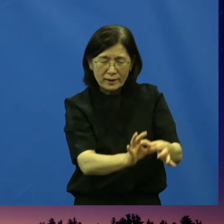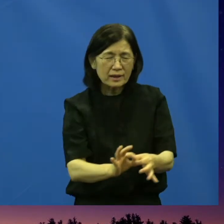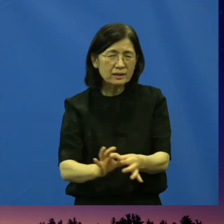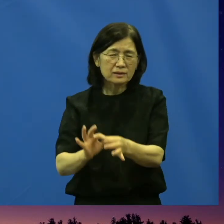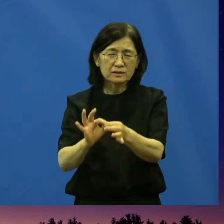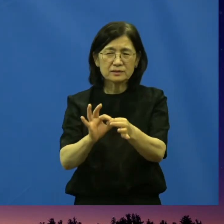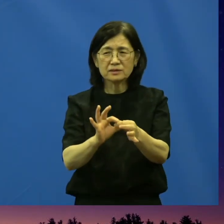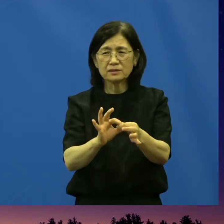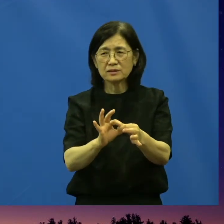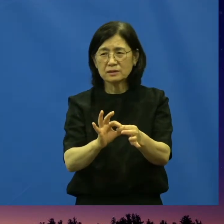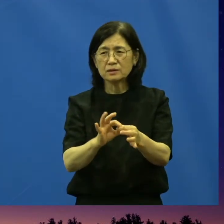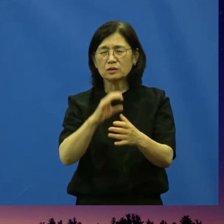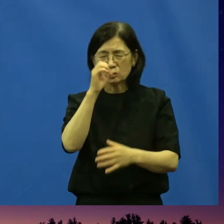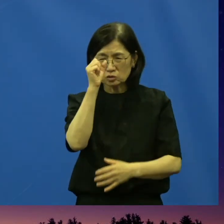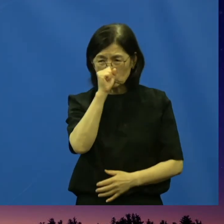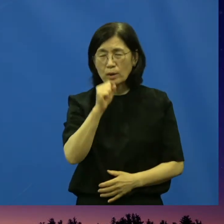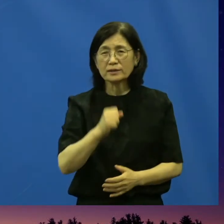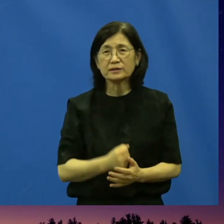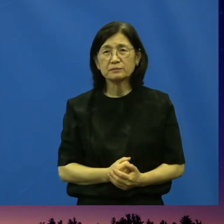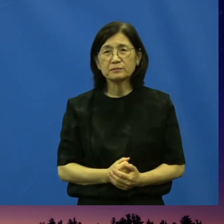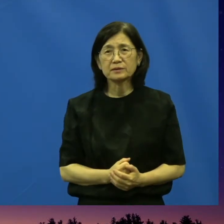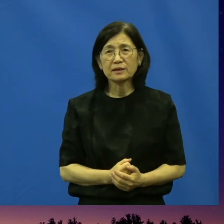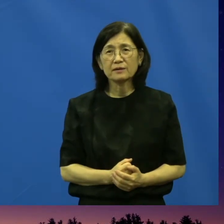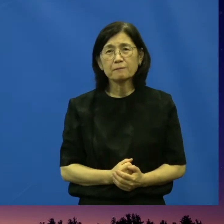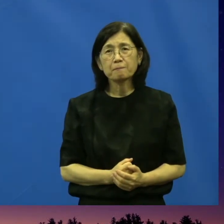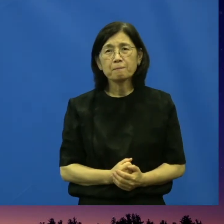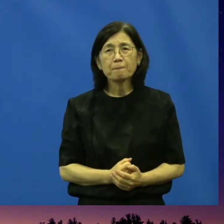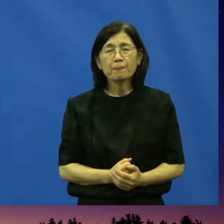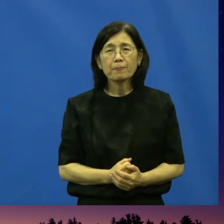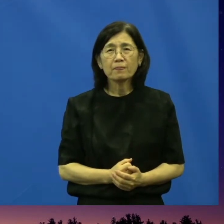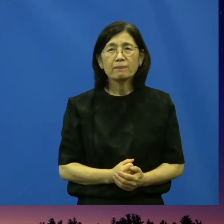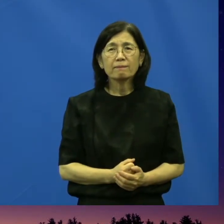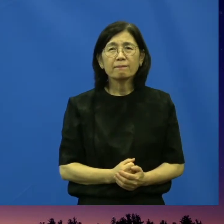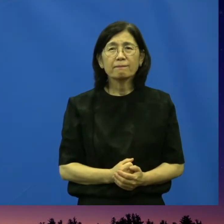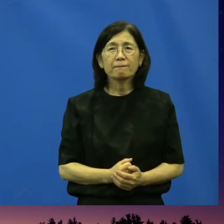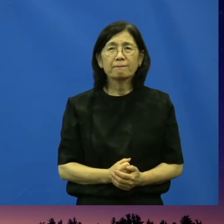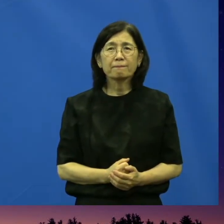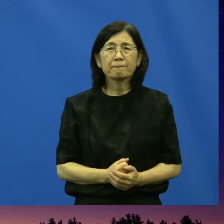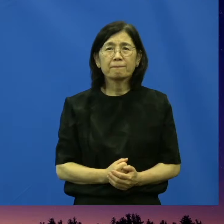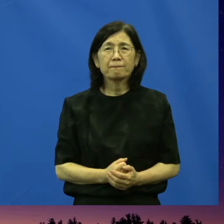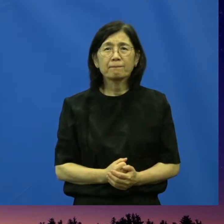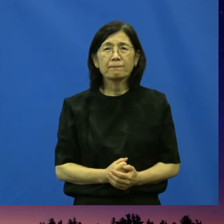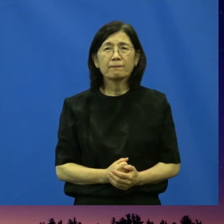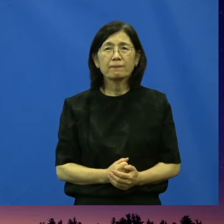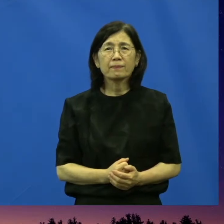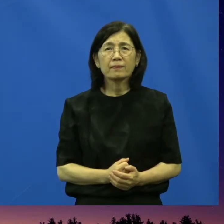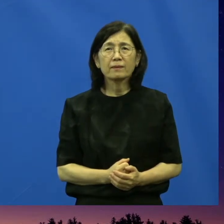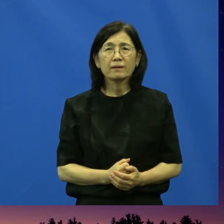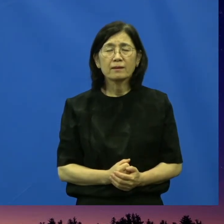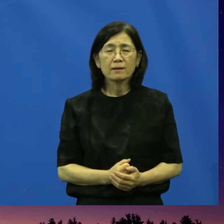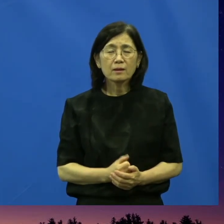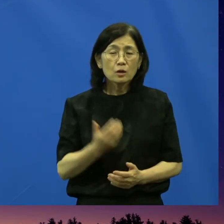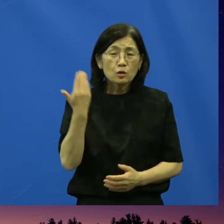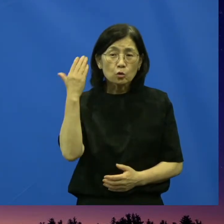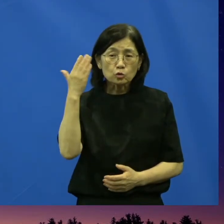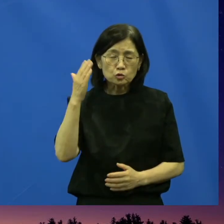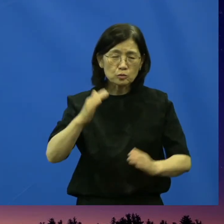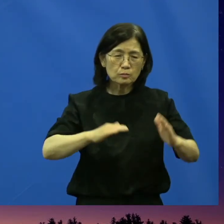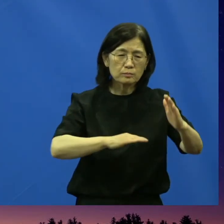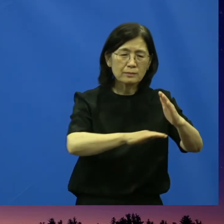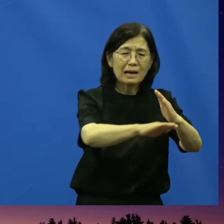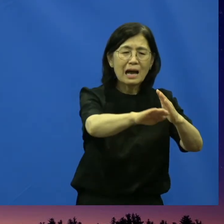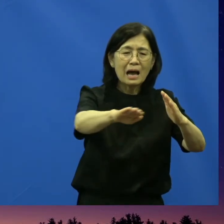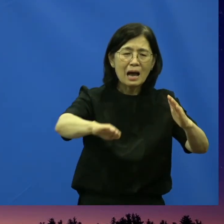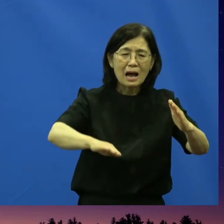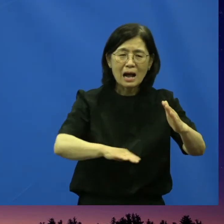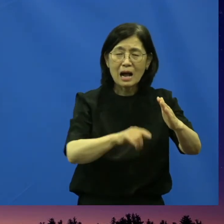주는 하나님의 은혜예요, 여러분. 오늘 여러분들 안에 우리의 가정 안에도 회복돼야 될 게 오늘 뭐예요? 식탁이에요,